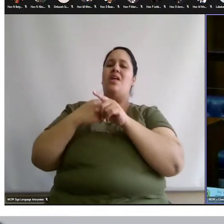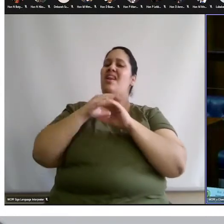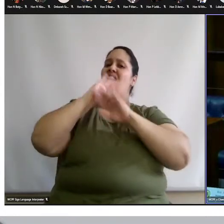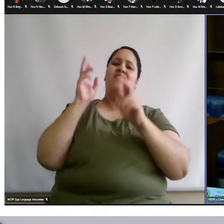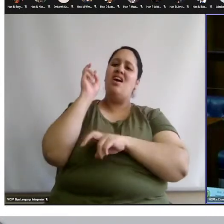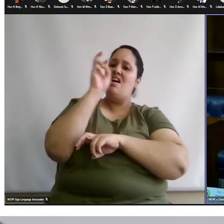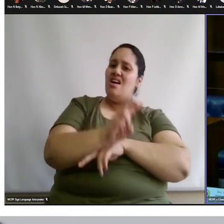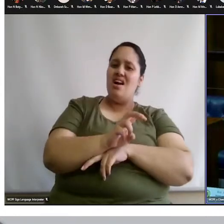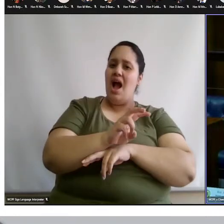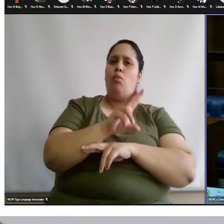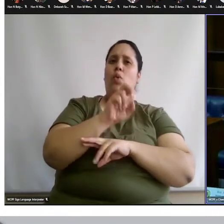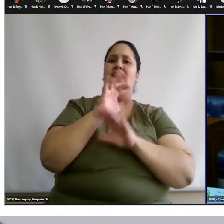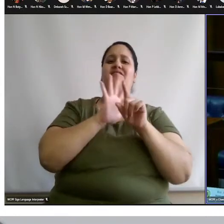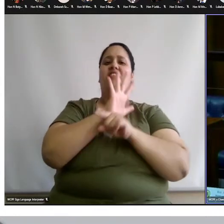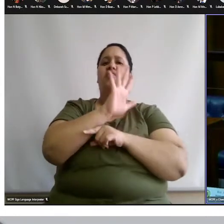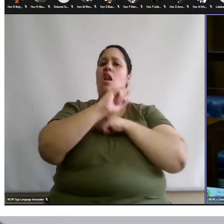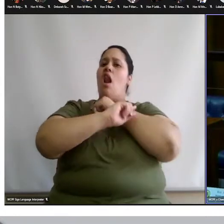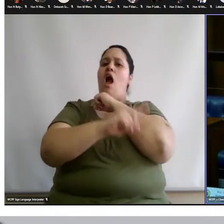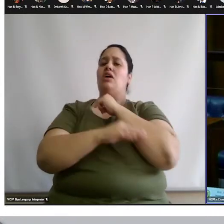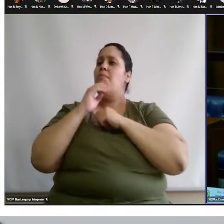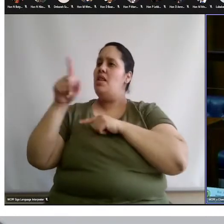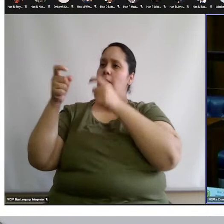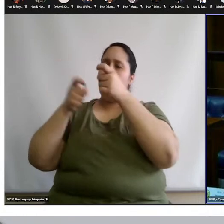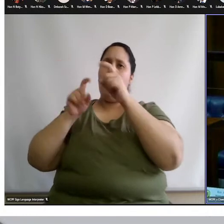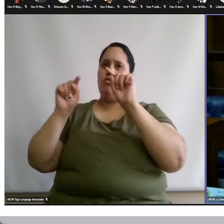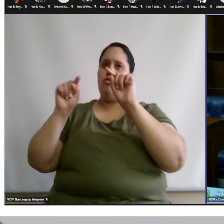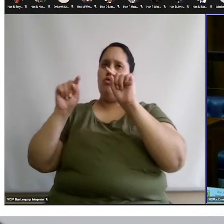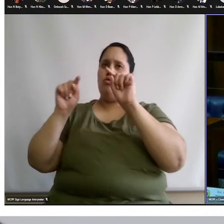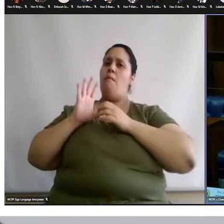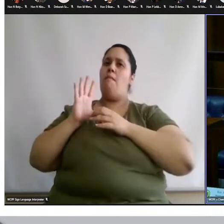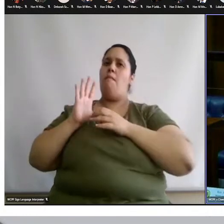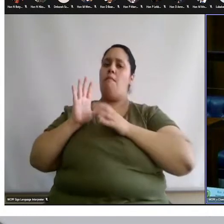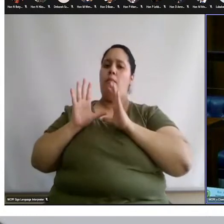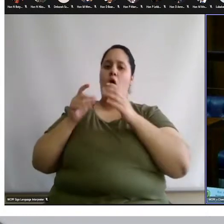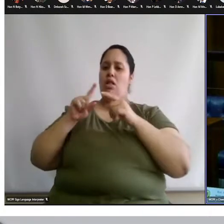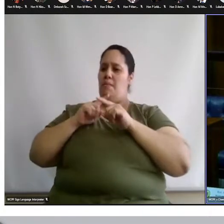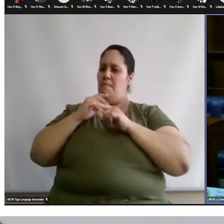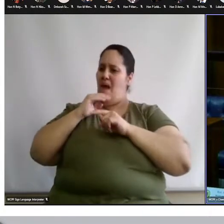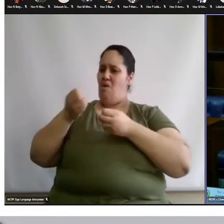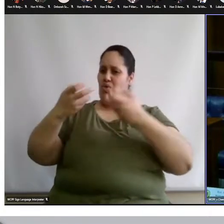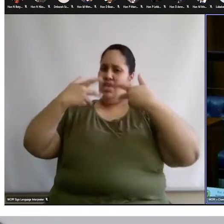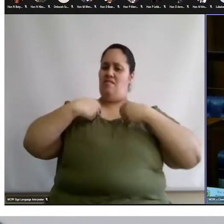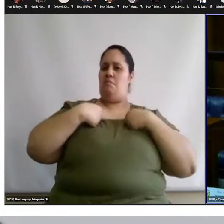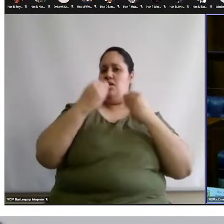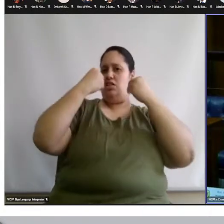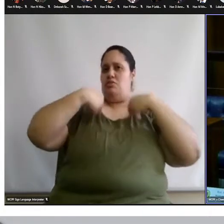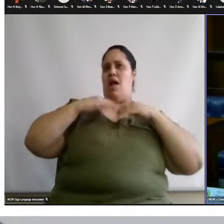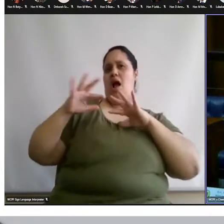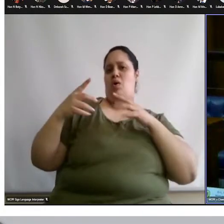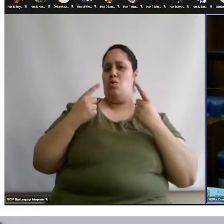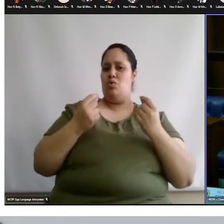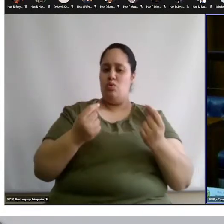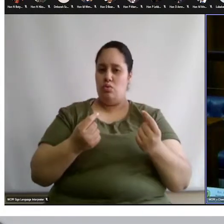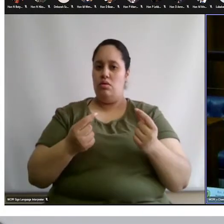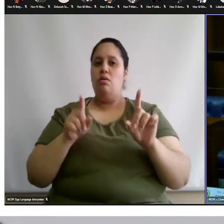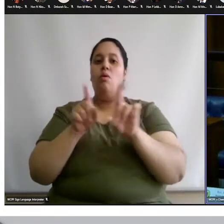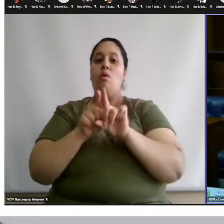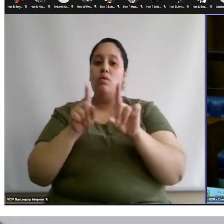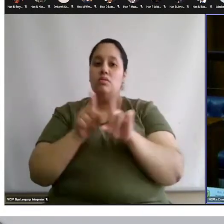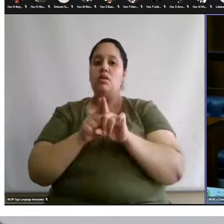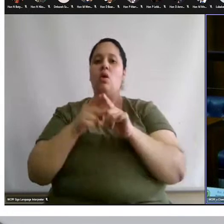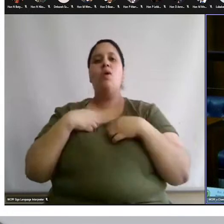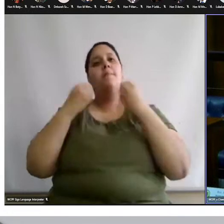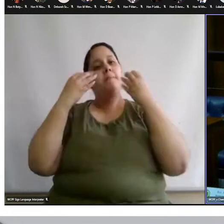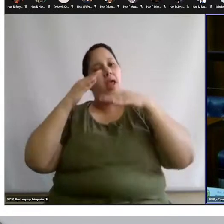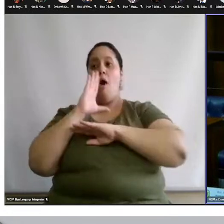2015. Hulle kan nie eens hulle eie party bestuur nie, dan wil hy vir ons kom lesse gee. Agbare speaker, ons het hoeveel keer gevra, as